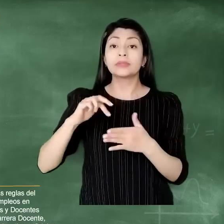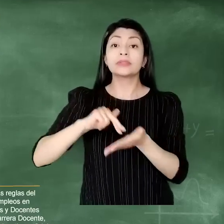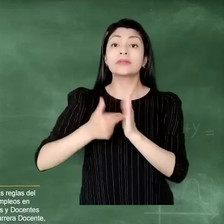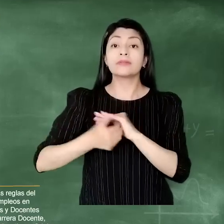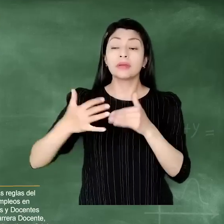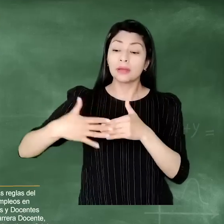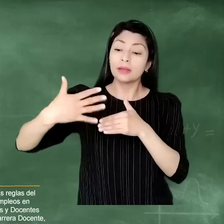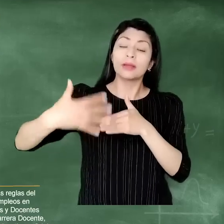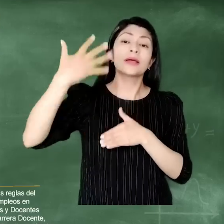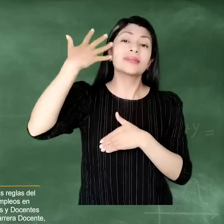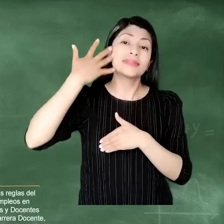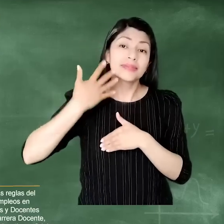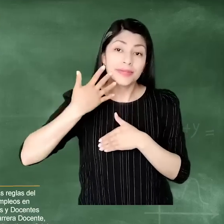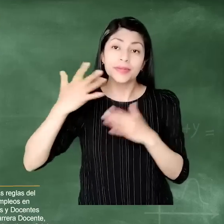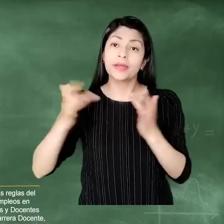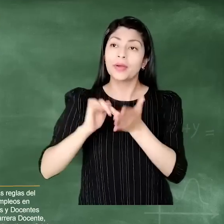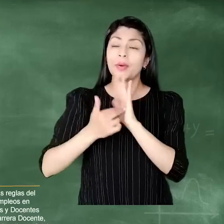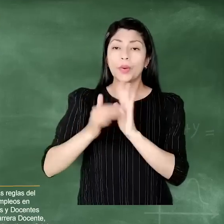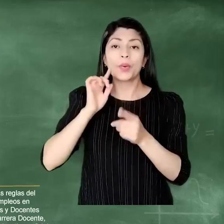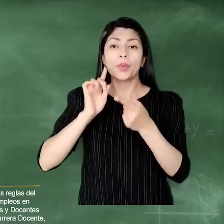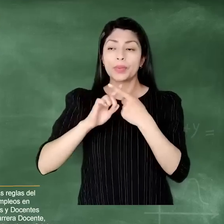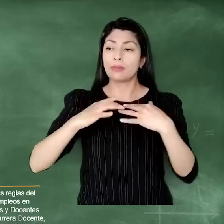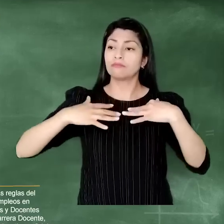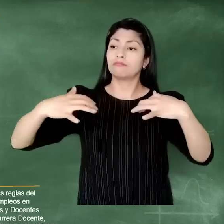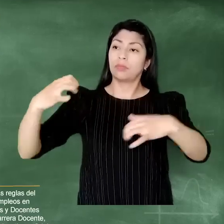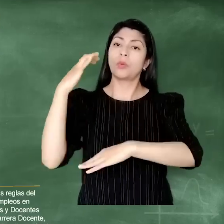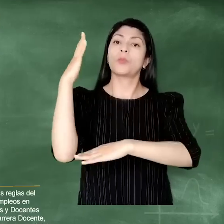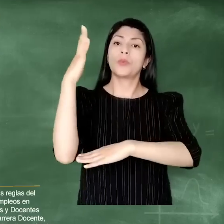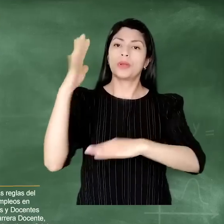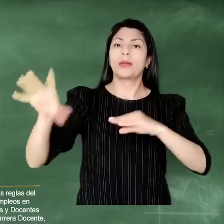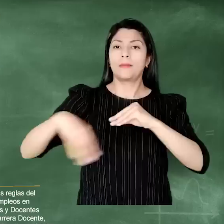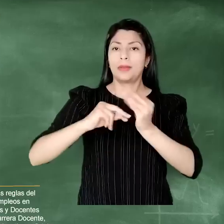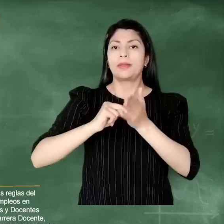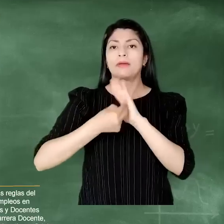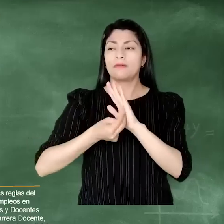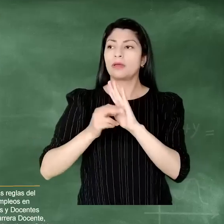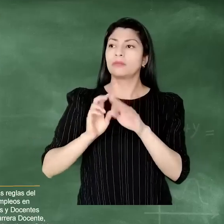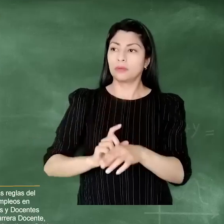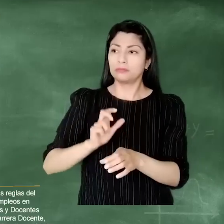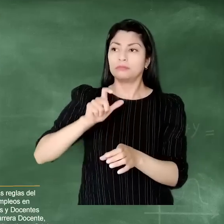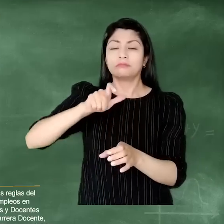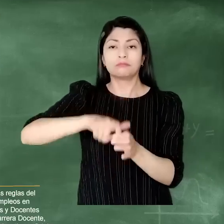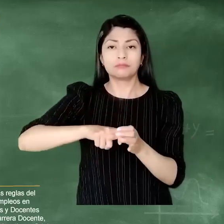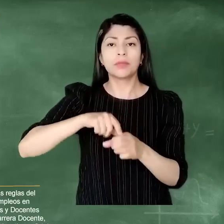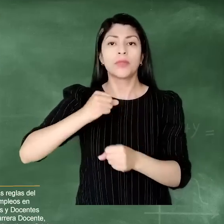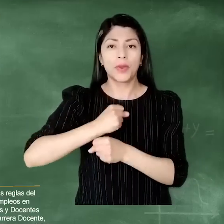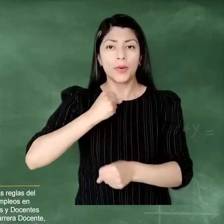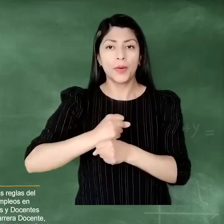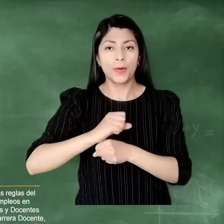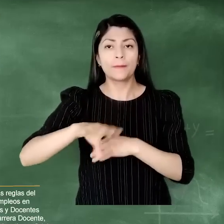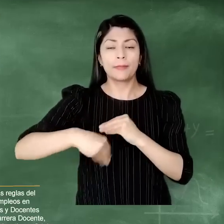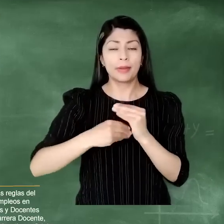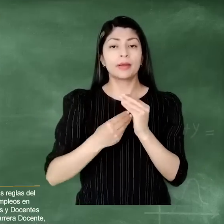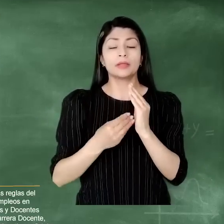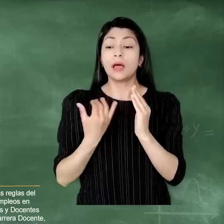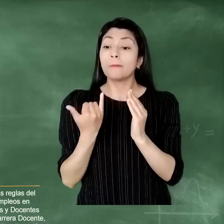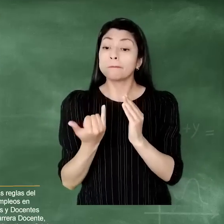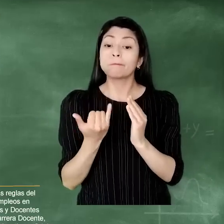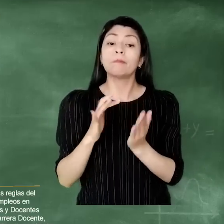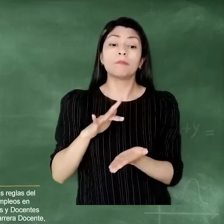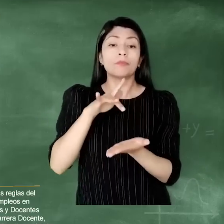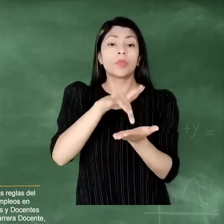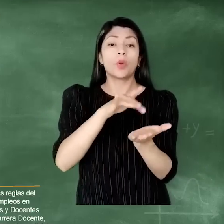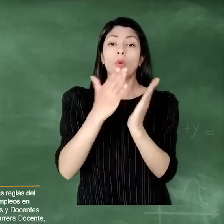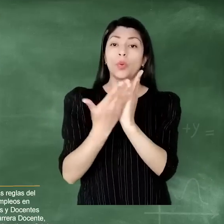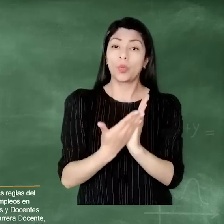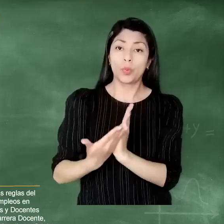evaluación. Dentro de los 5 días siguientes a la realización de la audiencia pública de escogencia de vacante definitiva en